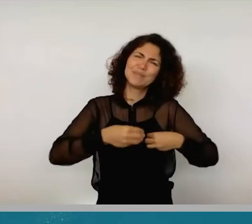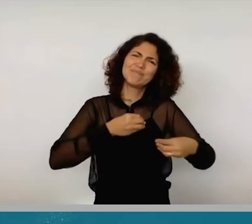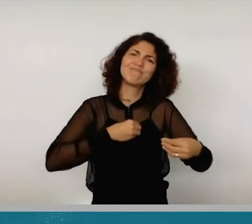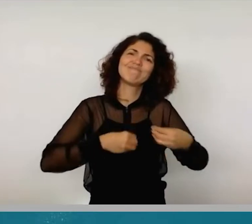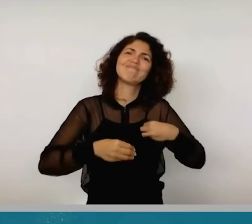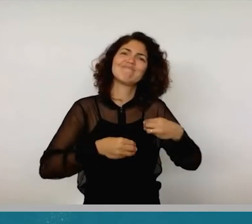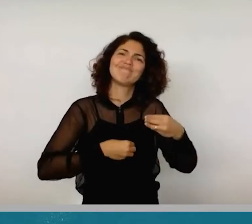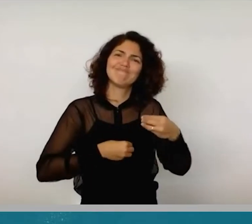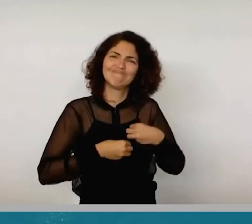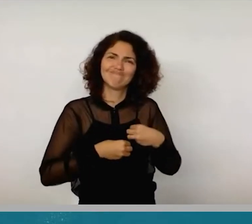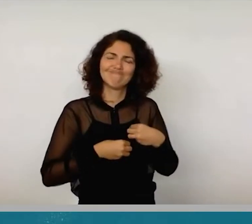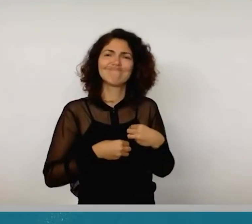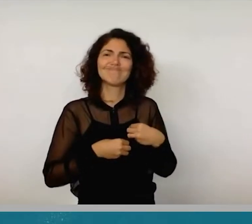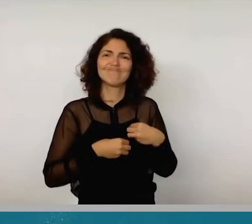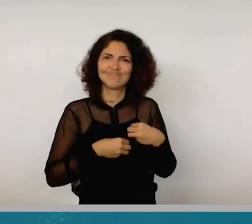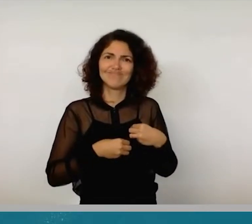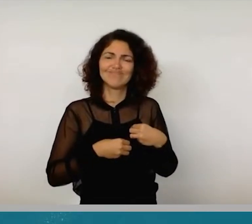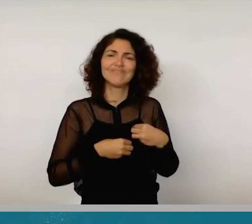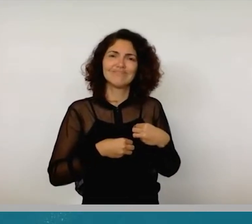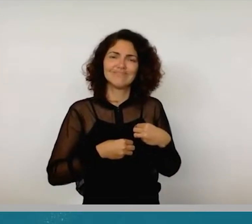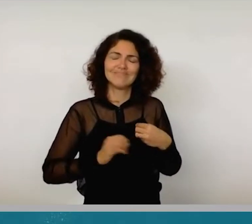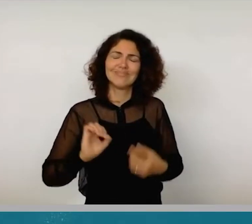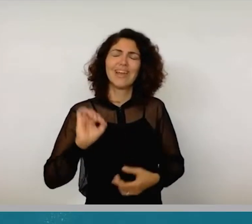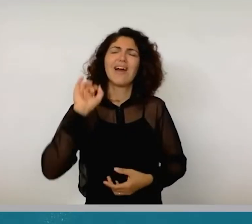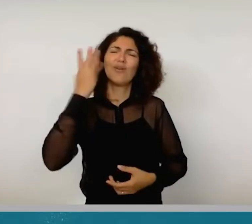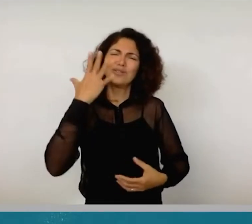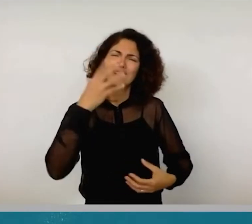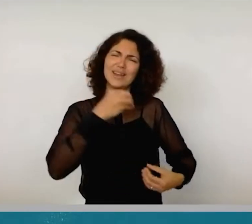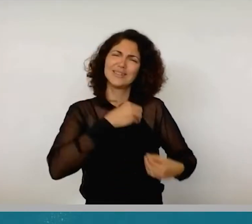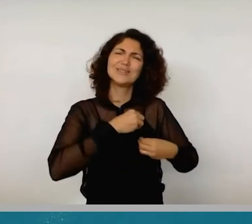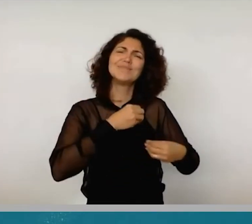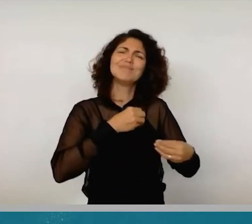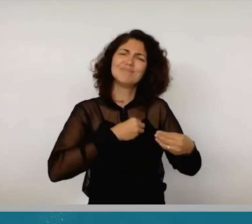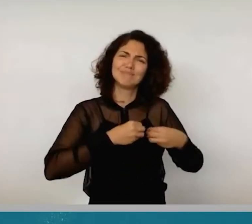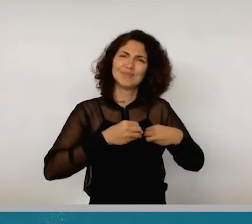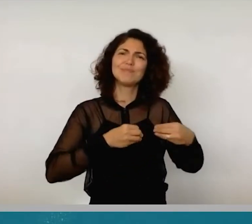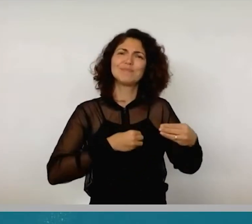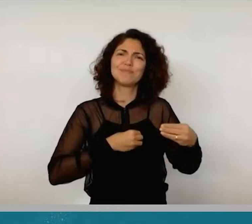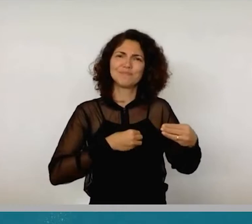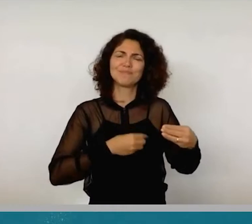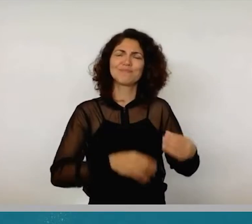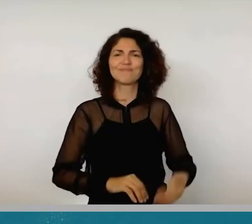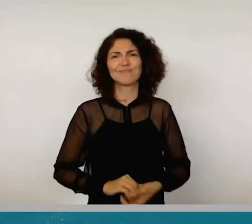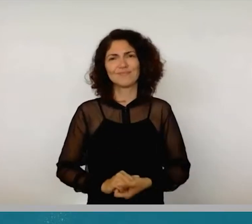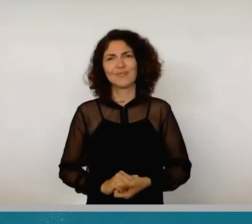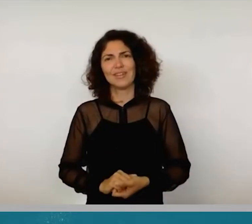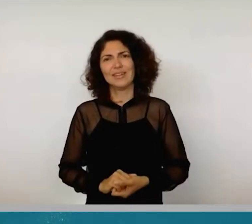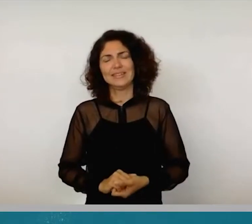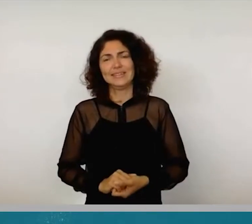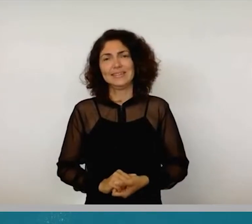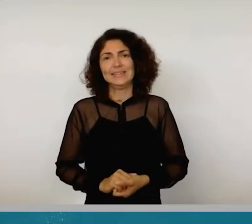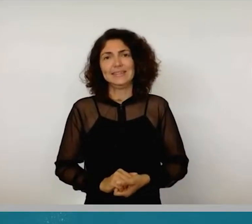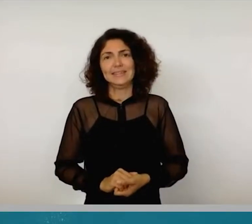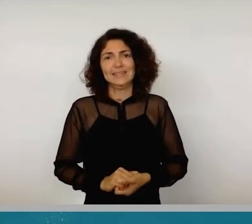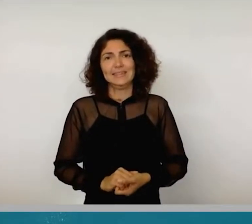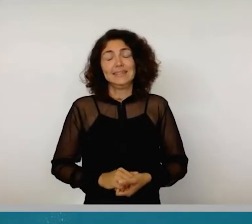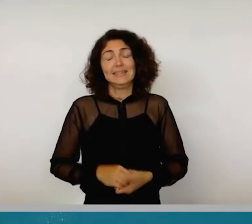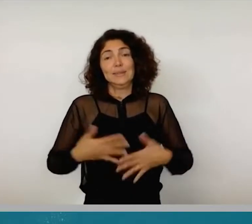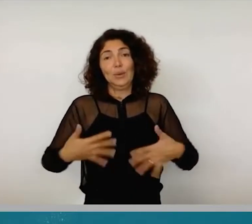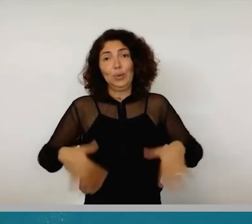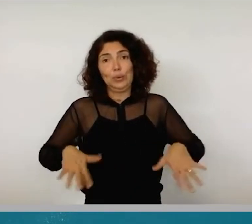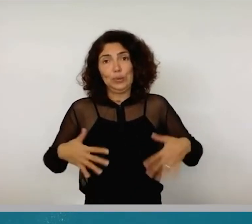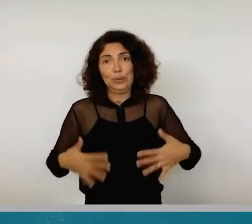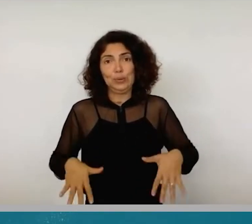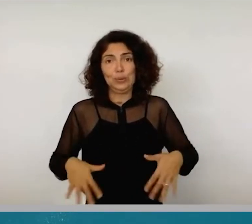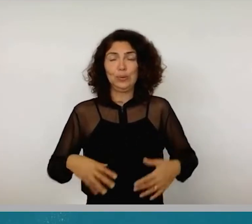o pecado nasce, acontece um ato pecaminoso. E o pecado, uma vez consumado, gera